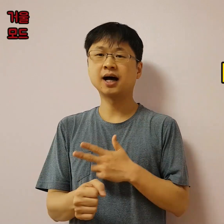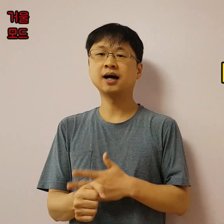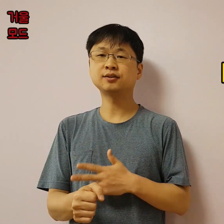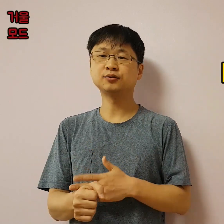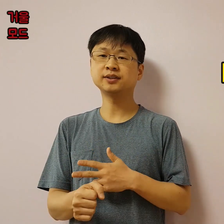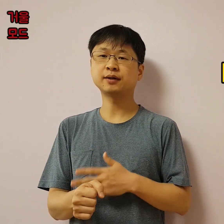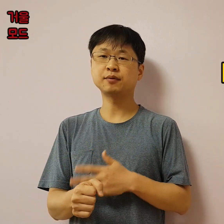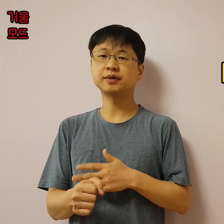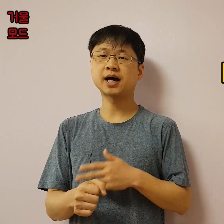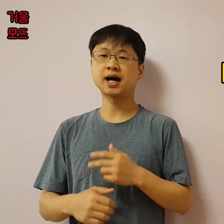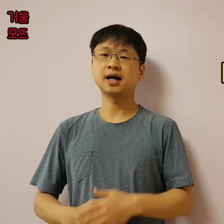안녕하십니까, 준원쌤입니다.